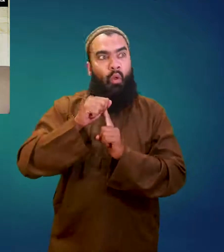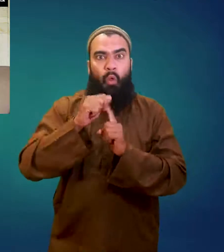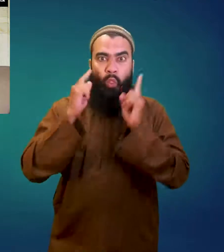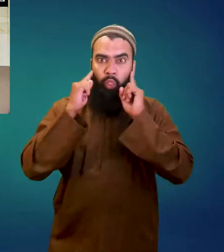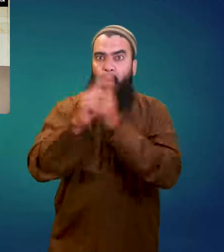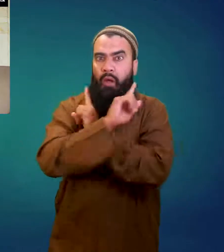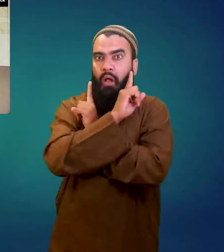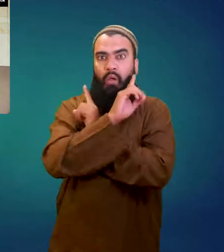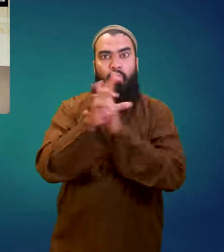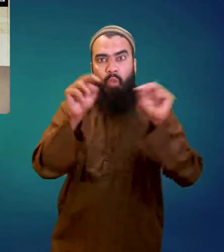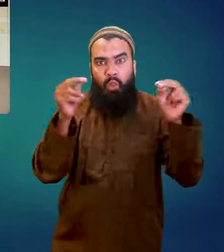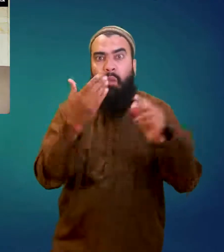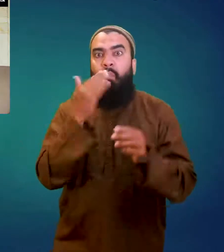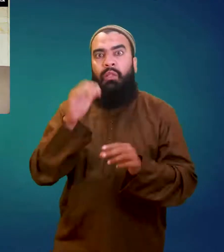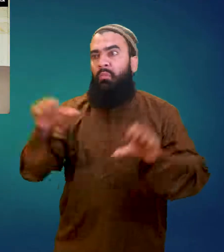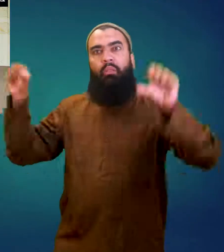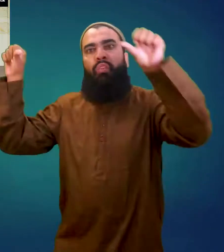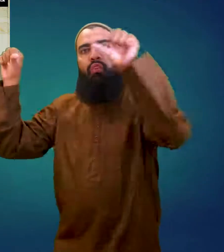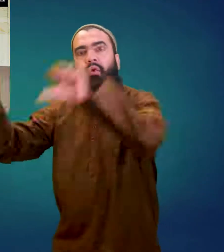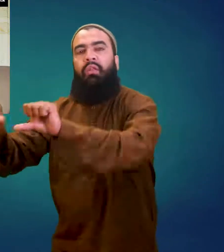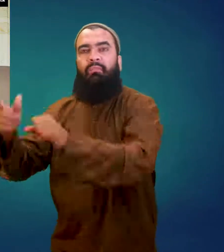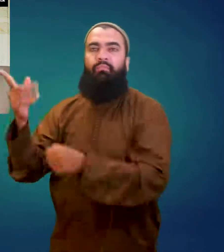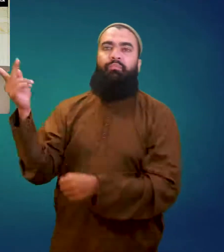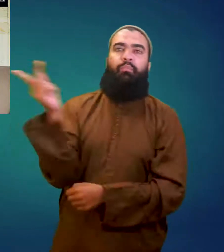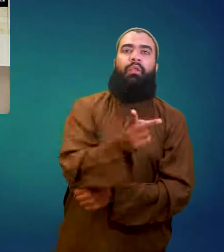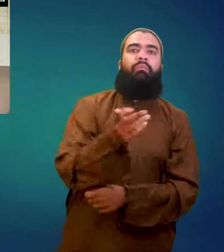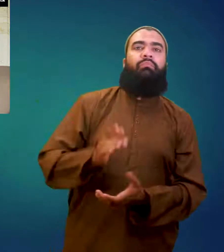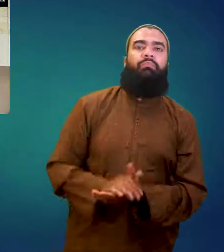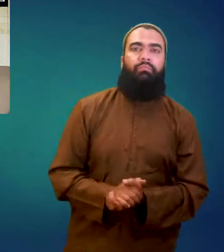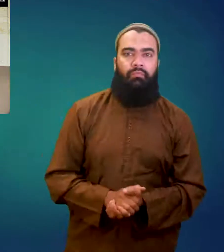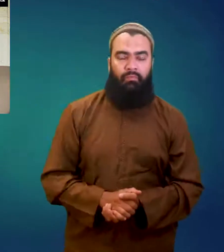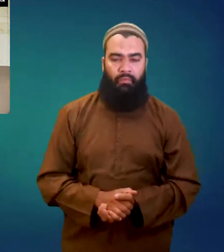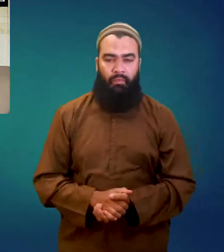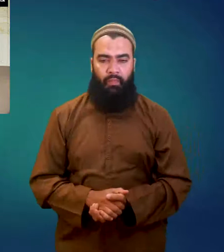گا تو وہ ظالمین میں سے ہوگا۔